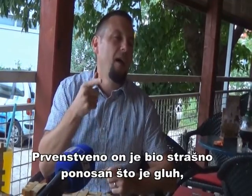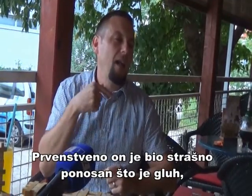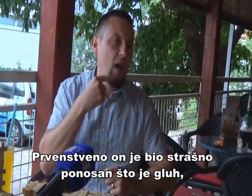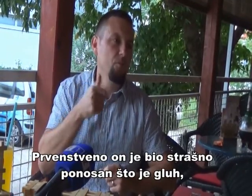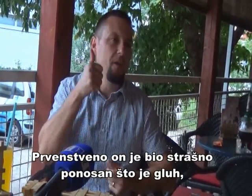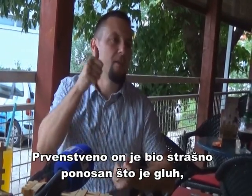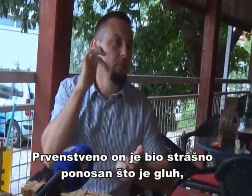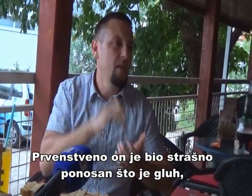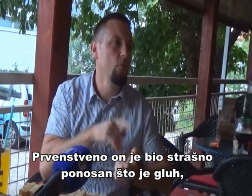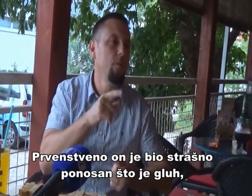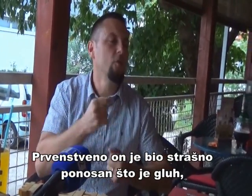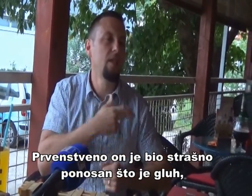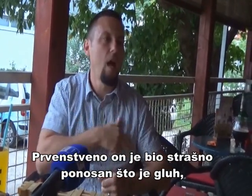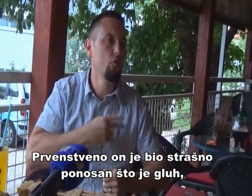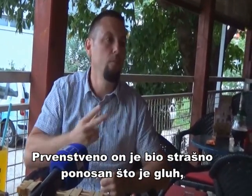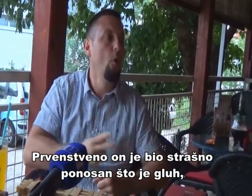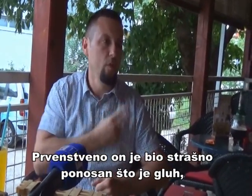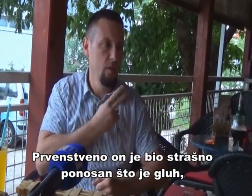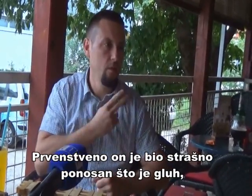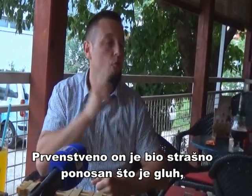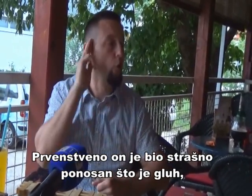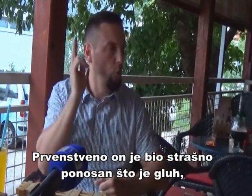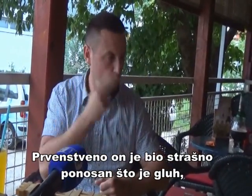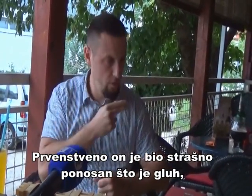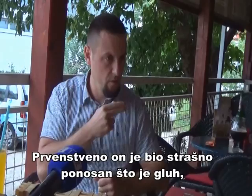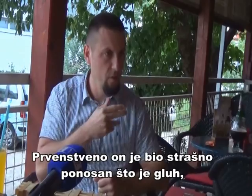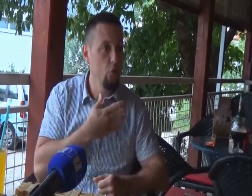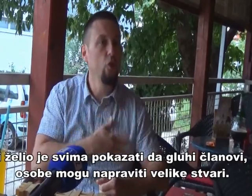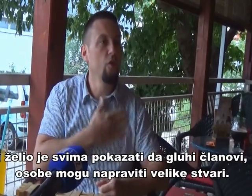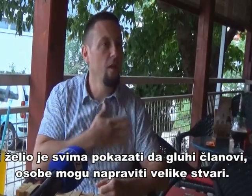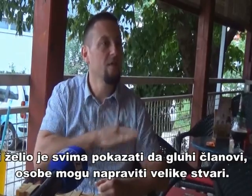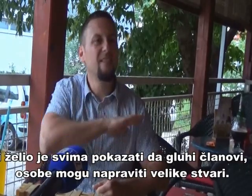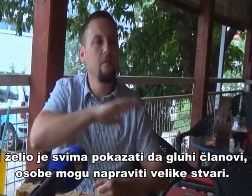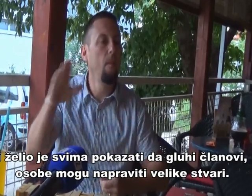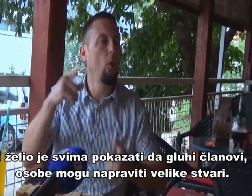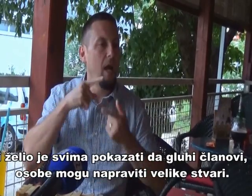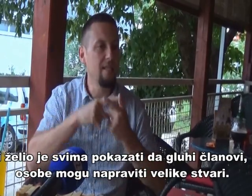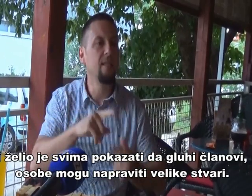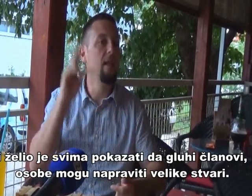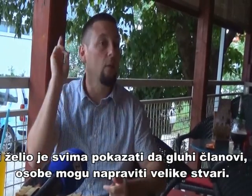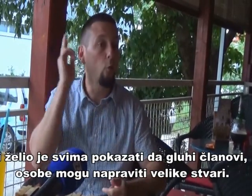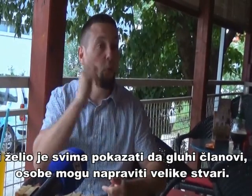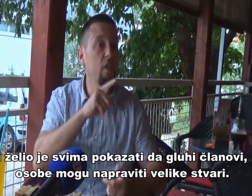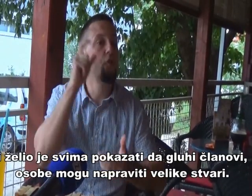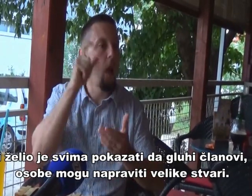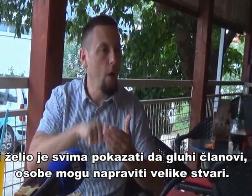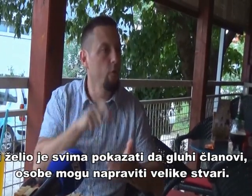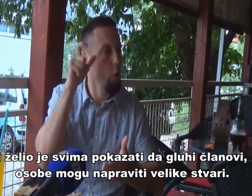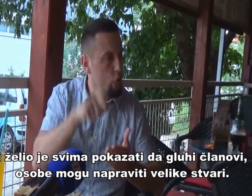Ali kažem, prvenstvo mjesto, on je bio strašno ponosan što je gluh. Što je želio svima pokazati da gluhi članovi